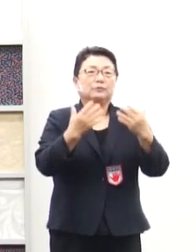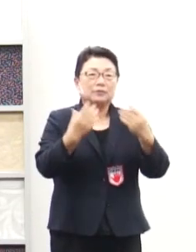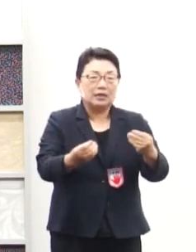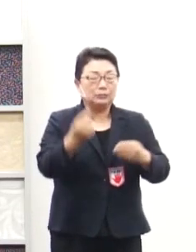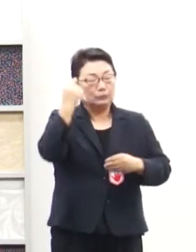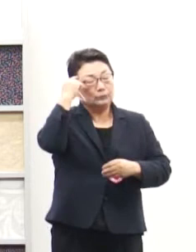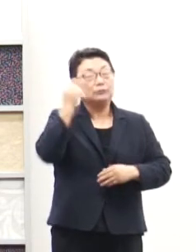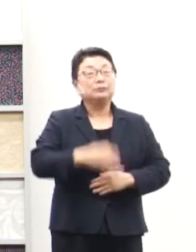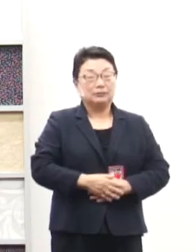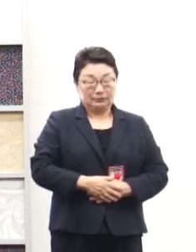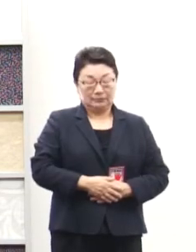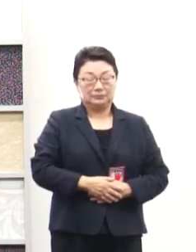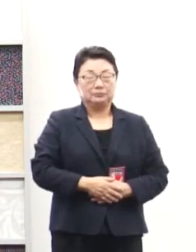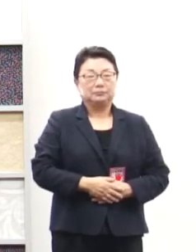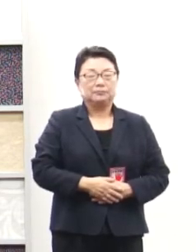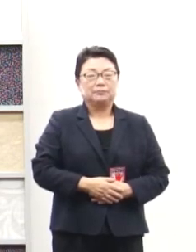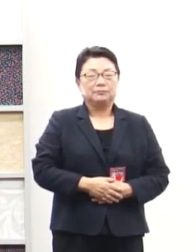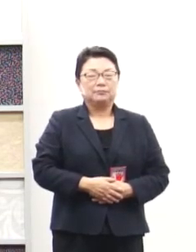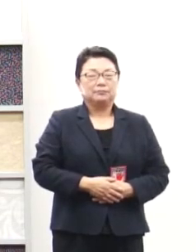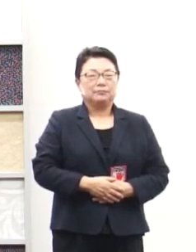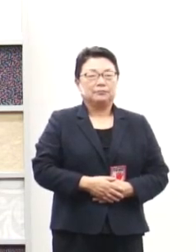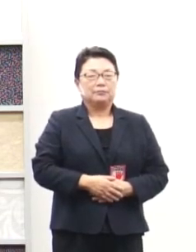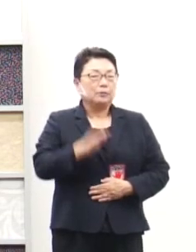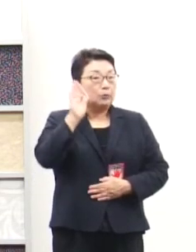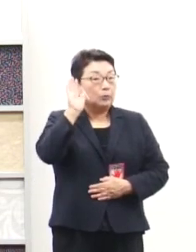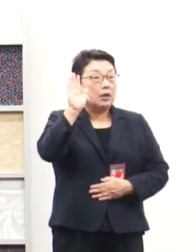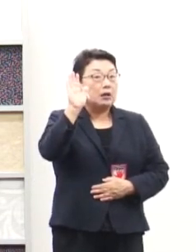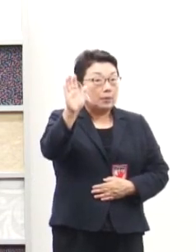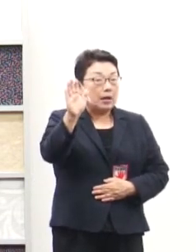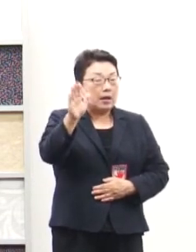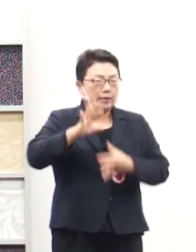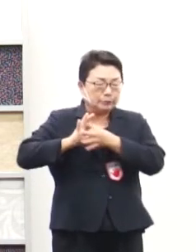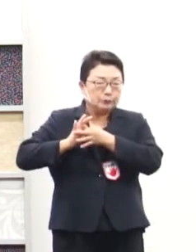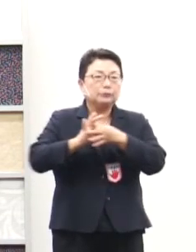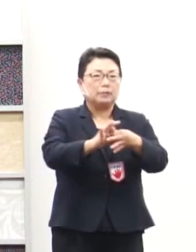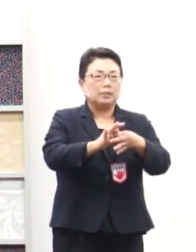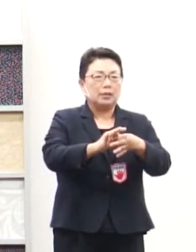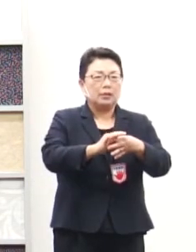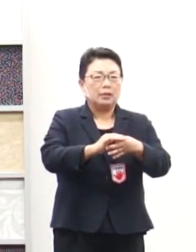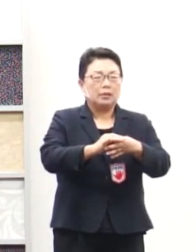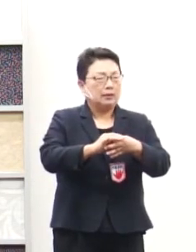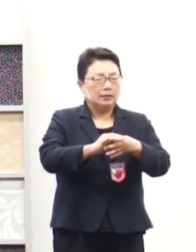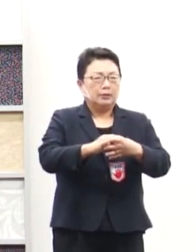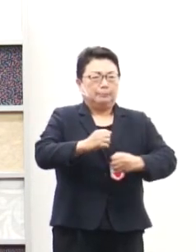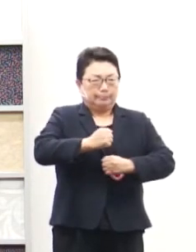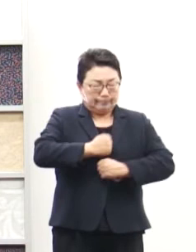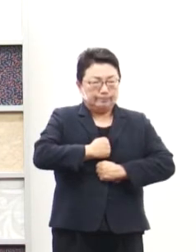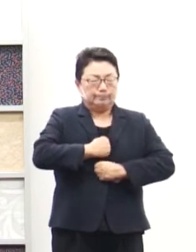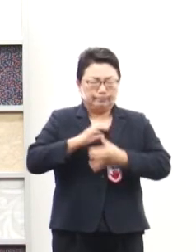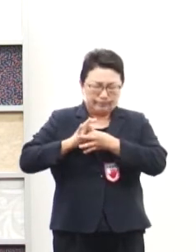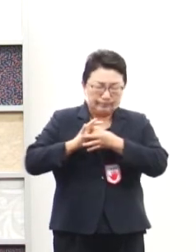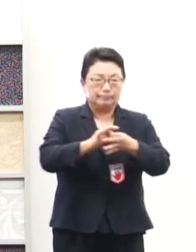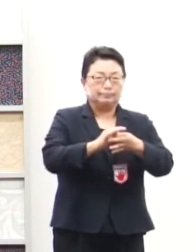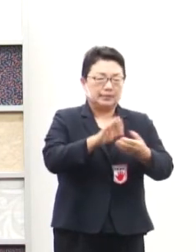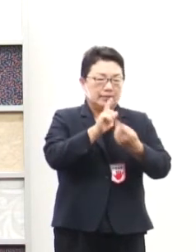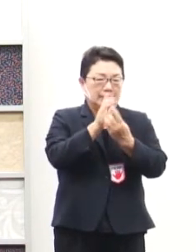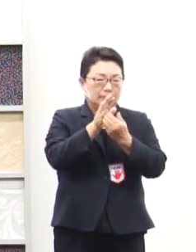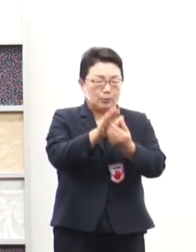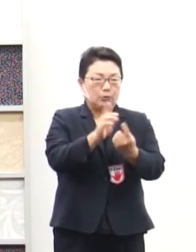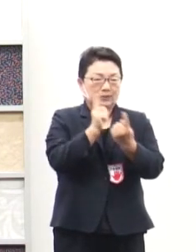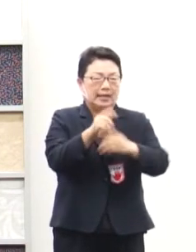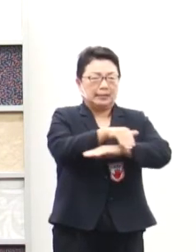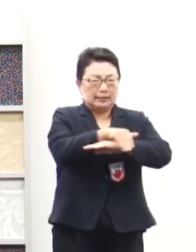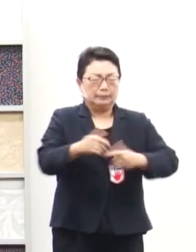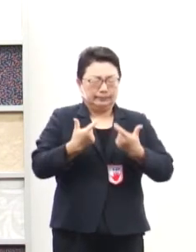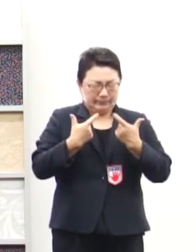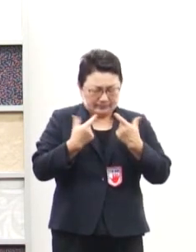考えております。今後は引き続き油断することなく感染症防止対策を徹底しなが